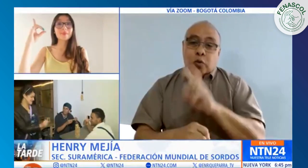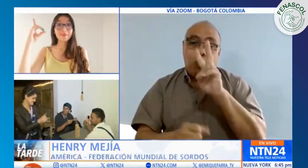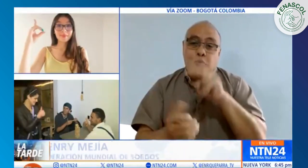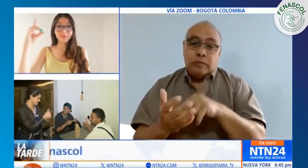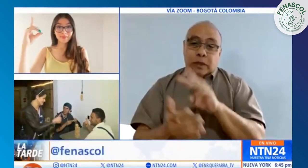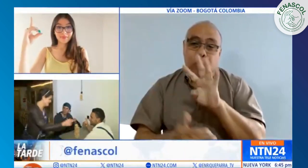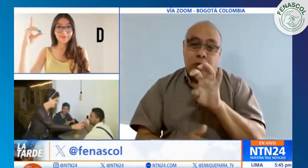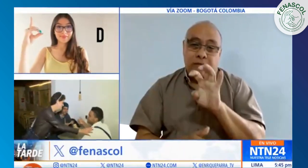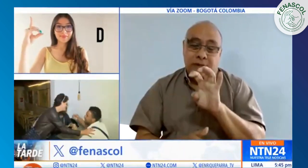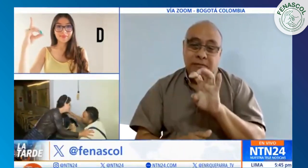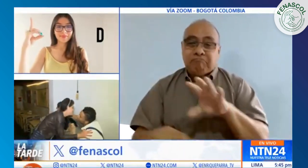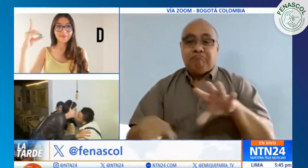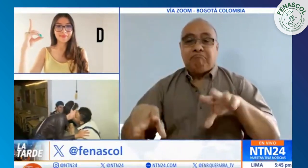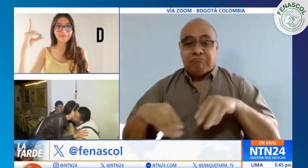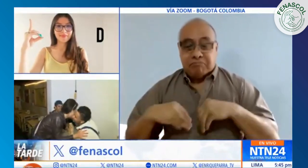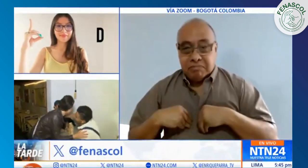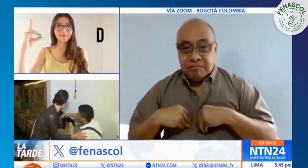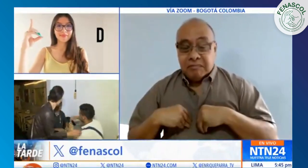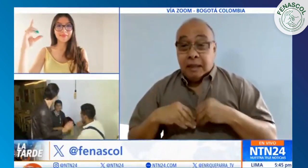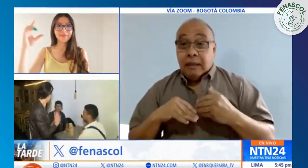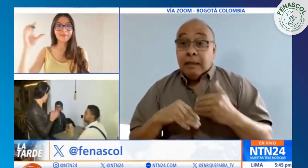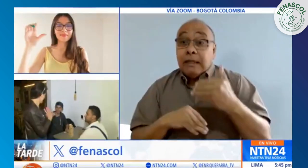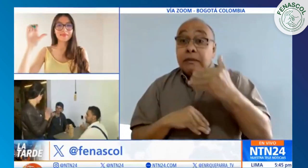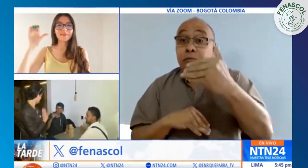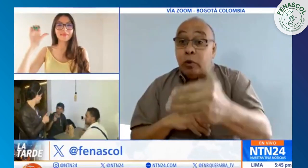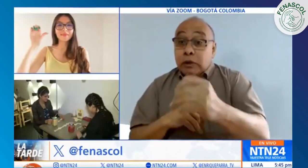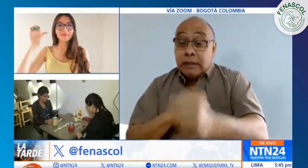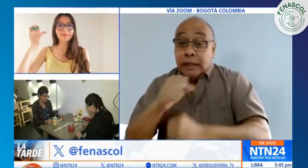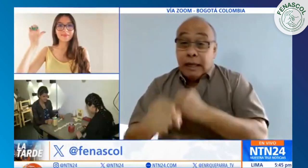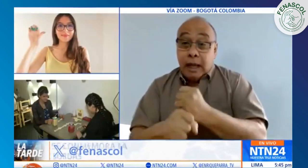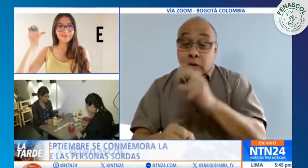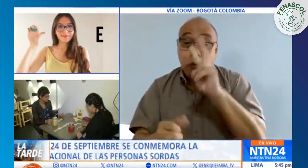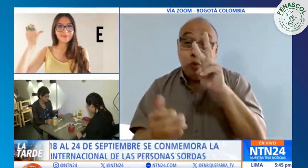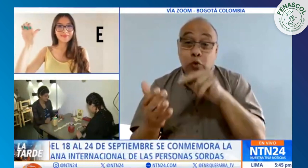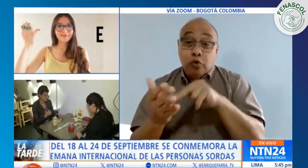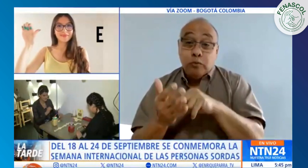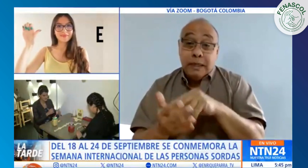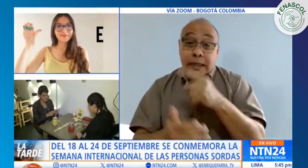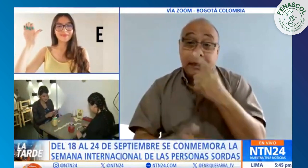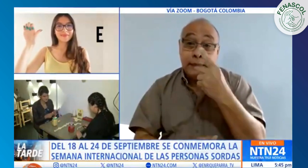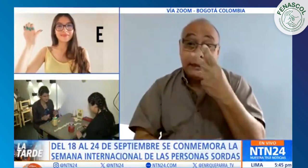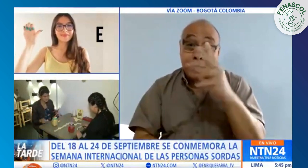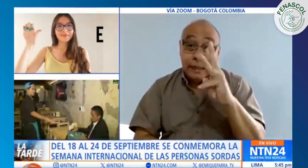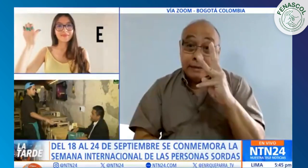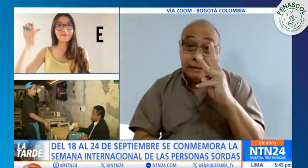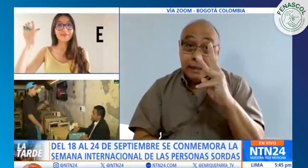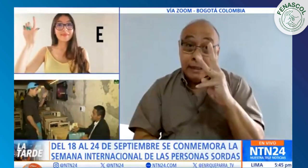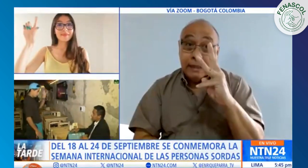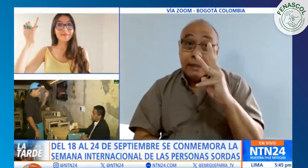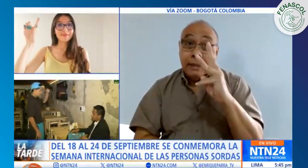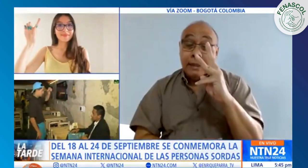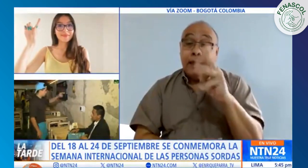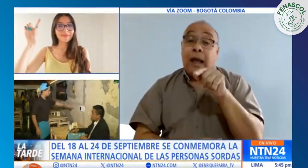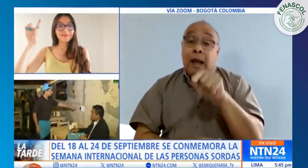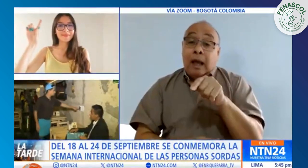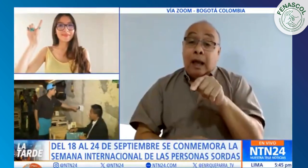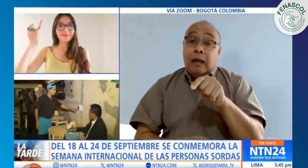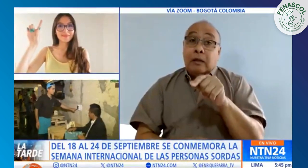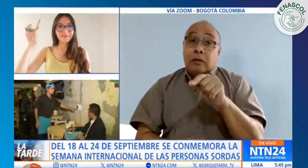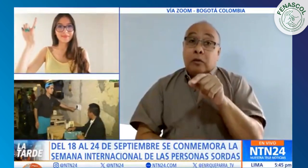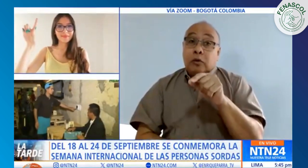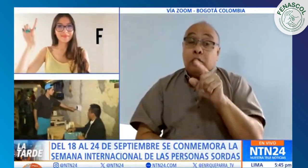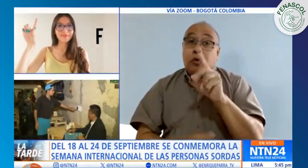1346 del año 2009, se reconoció y después